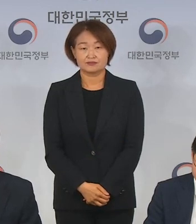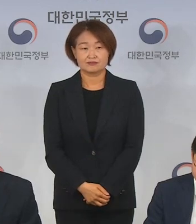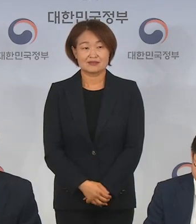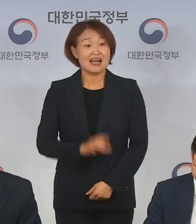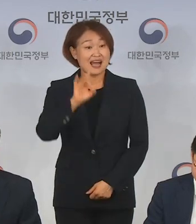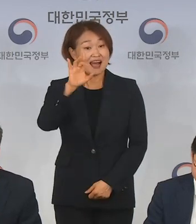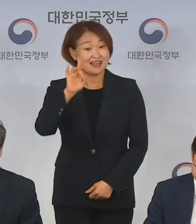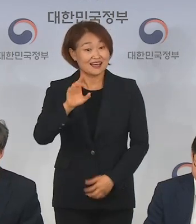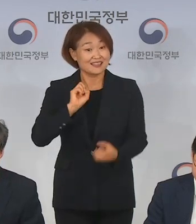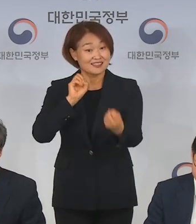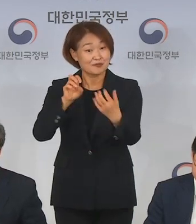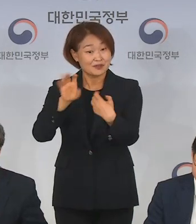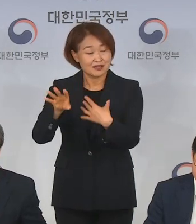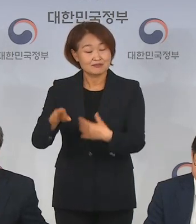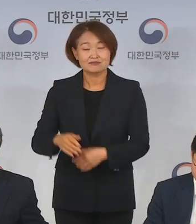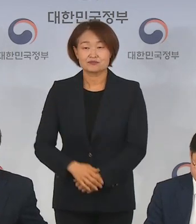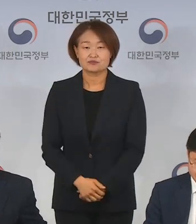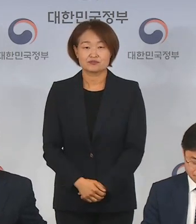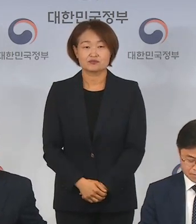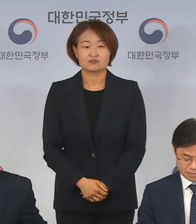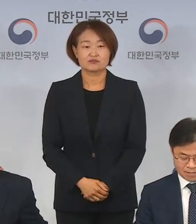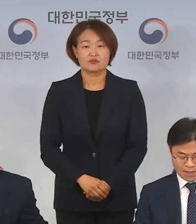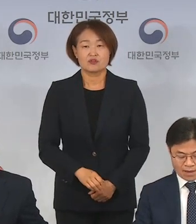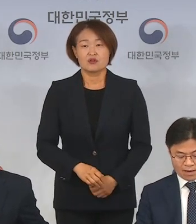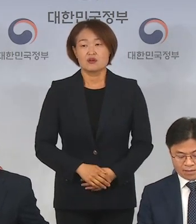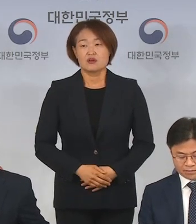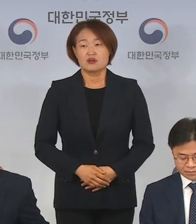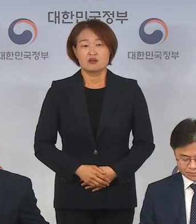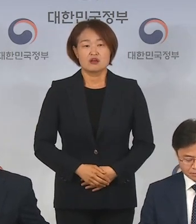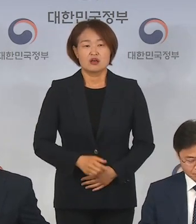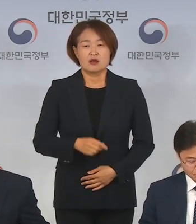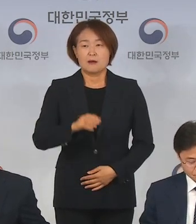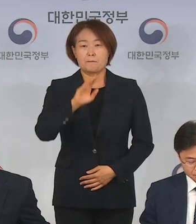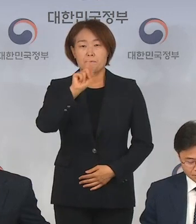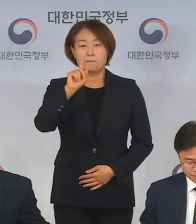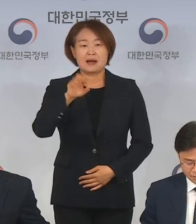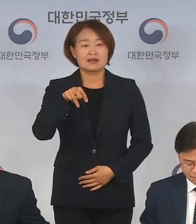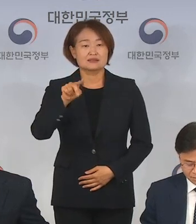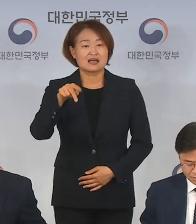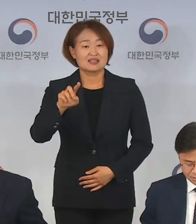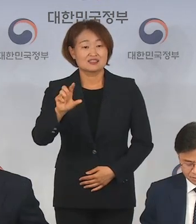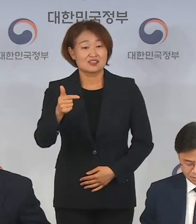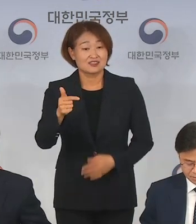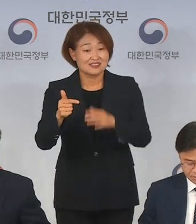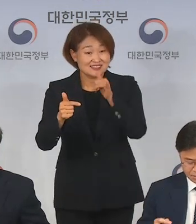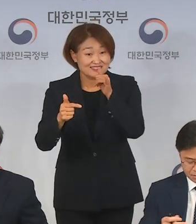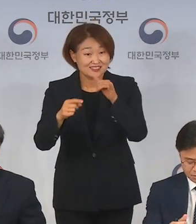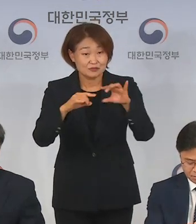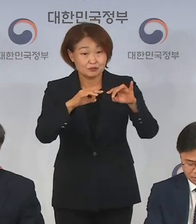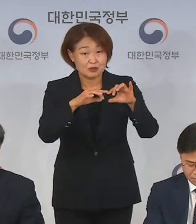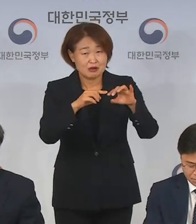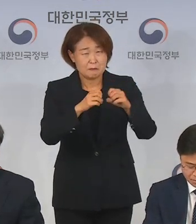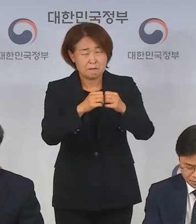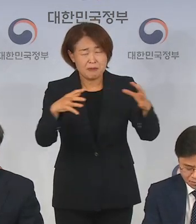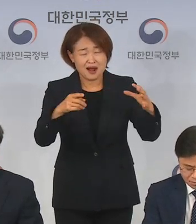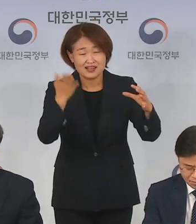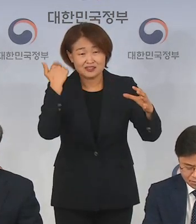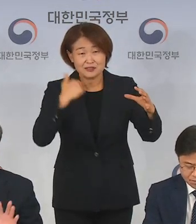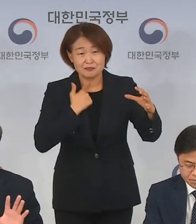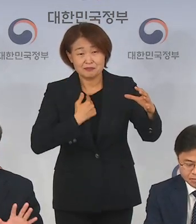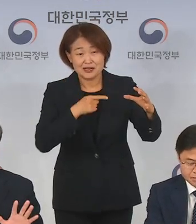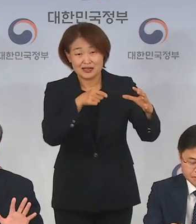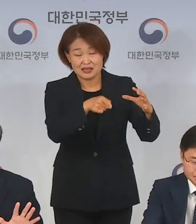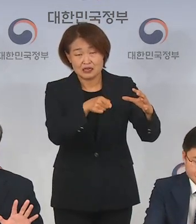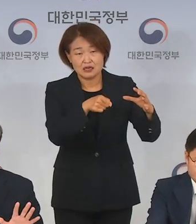하나씩 답변 드릴까요? 지금 피폭 우려 부분은 아시다시피 원전 자체가 그 방사능으로부터